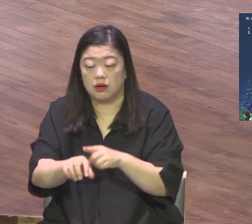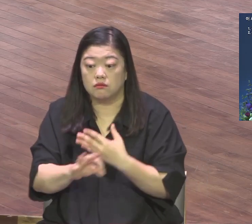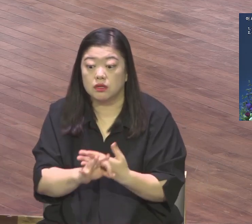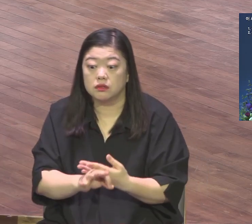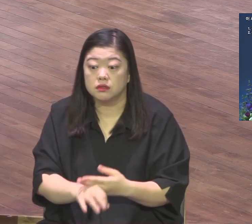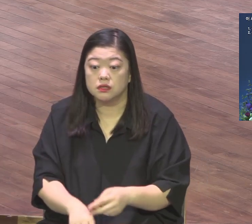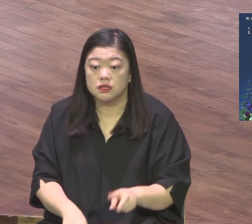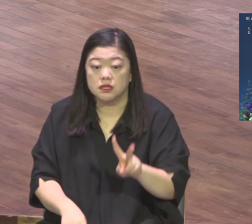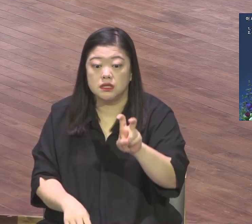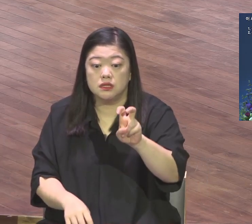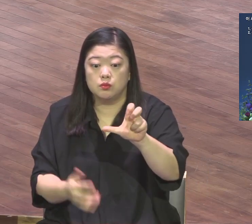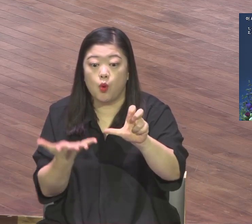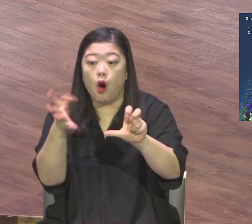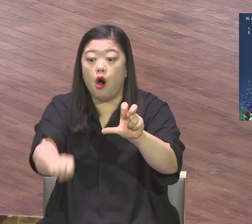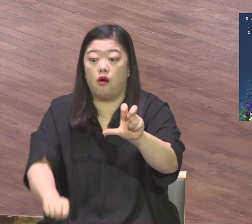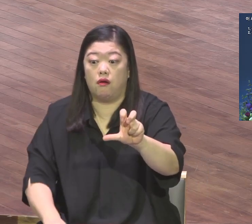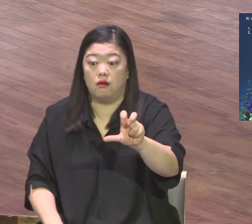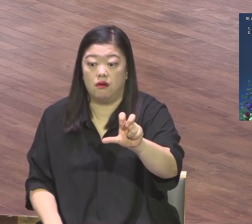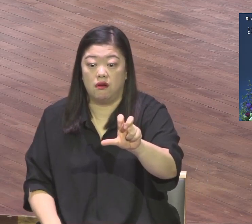이거 뭘 말합니까?